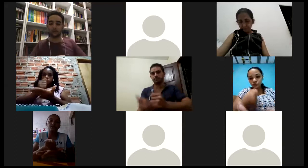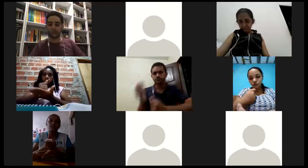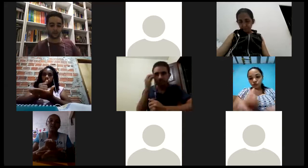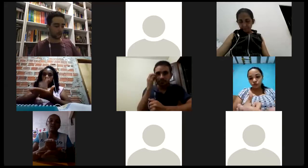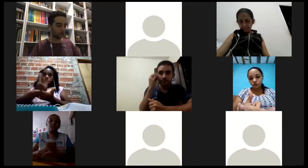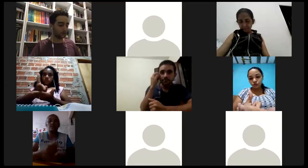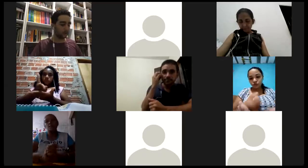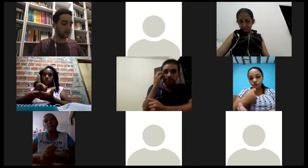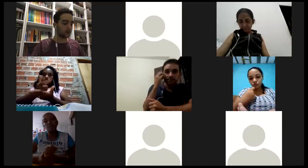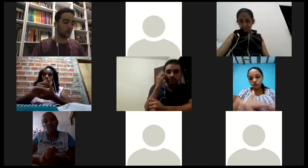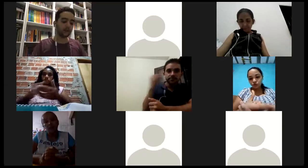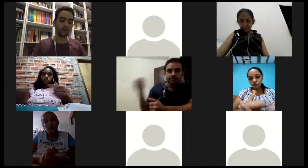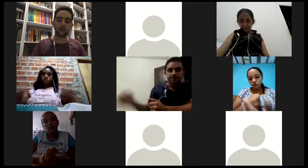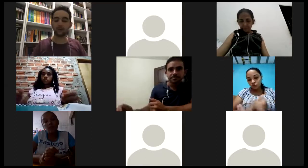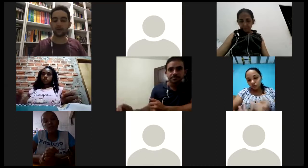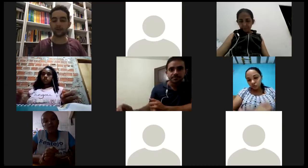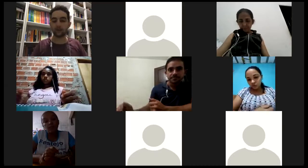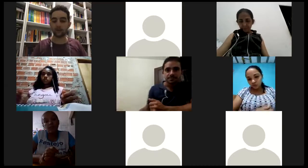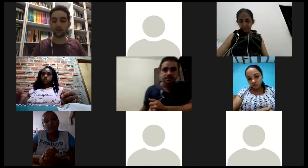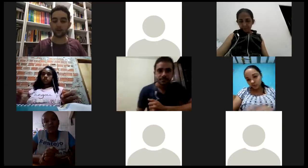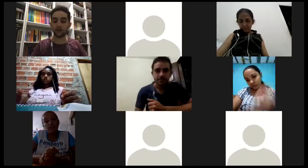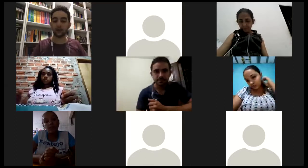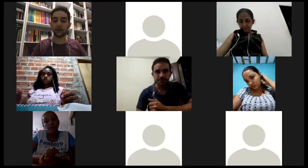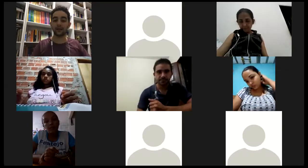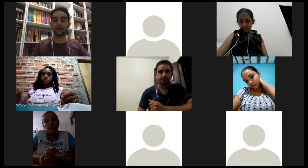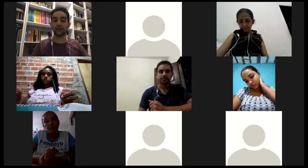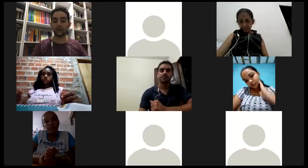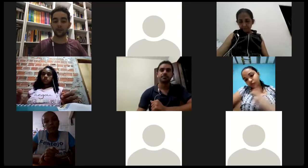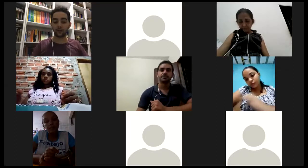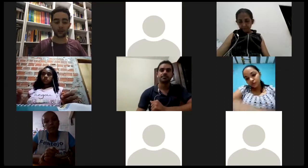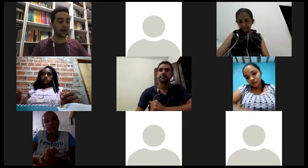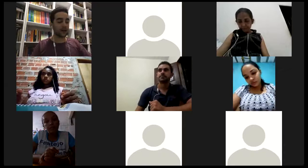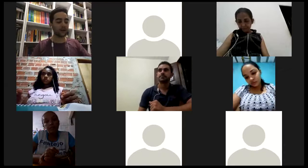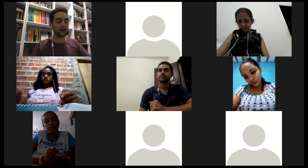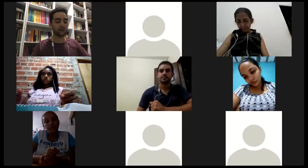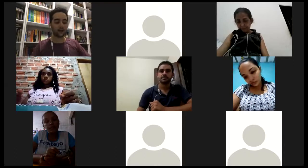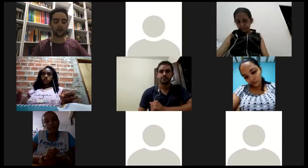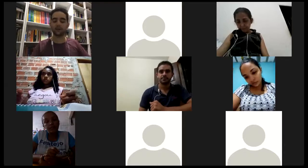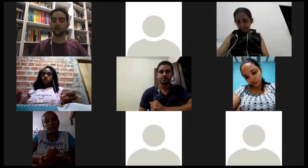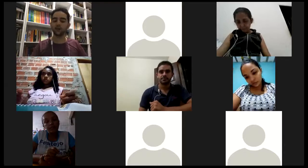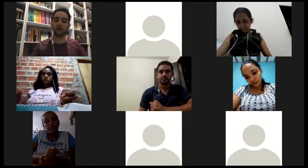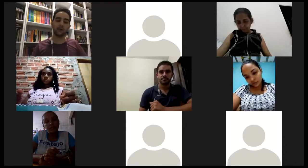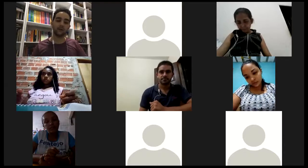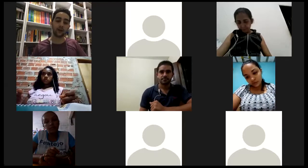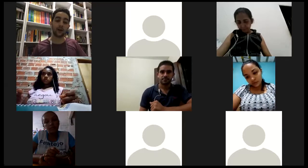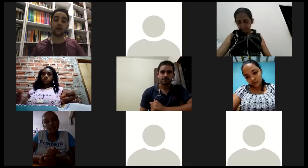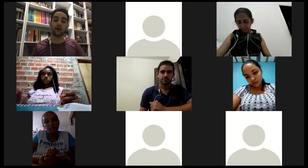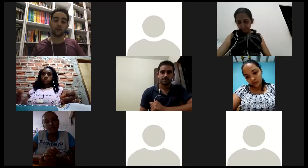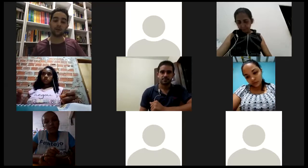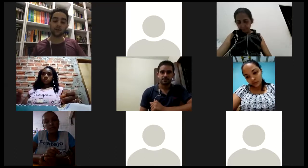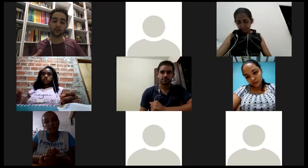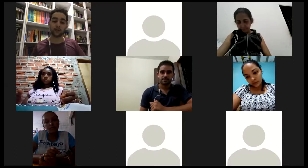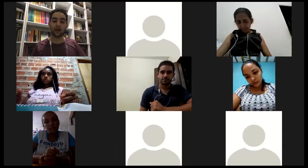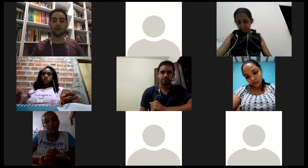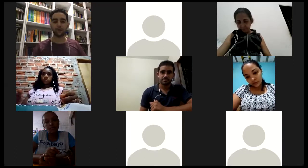Certo. Então, essas foram as palavras que a gente viu na terça-feira. Essas palavras a gente ainda vai revisar